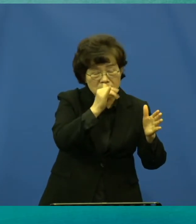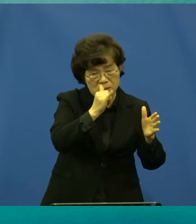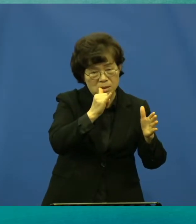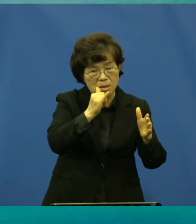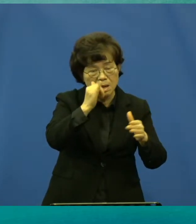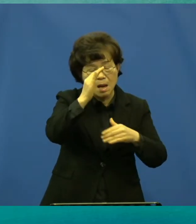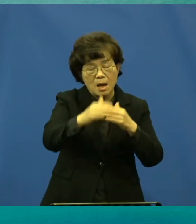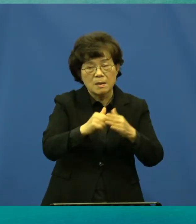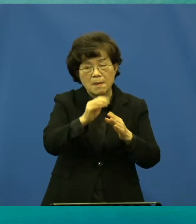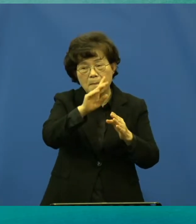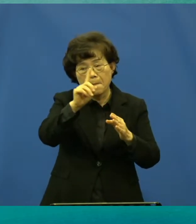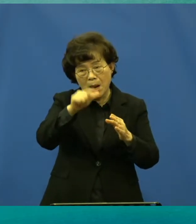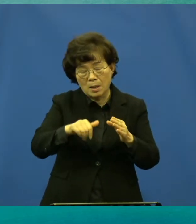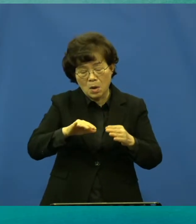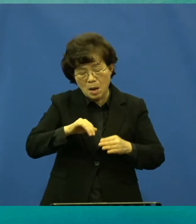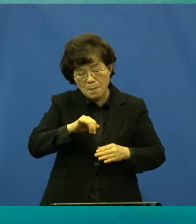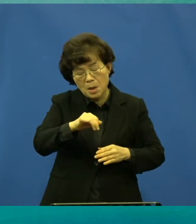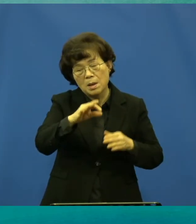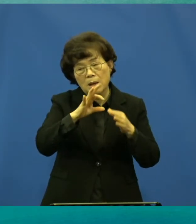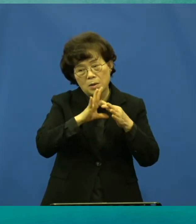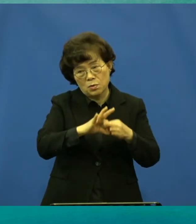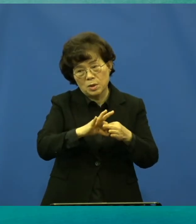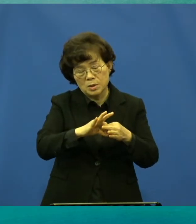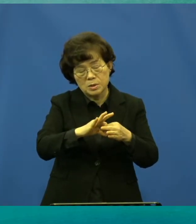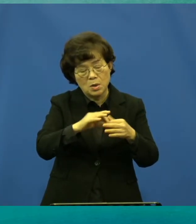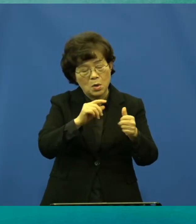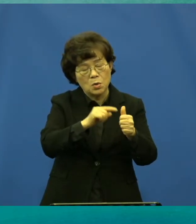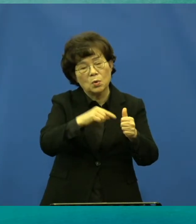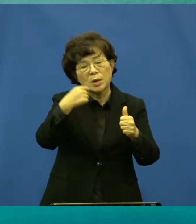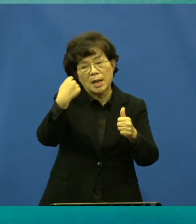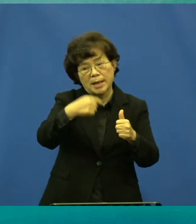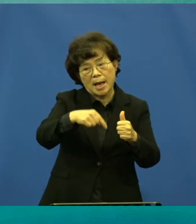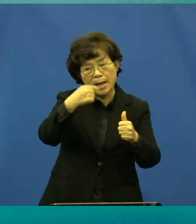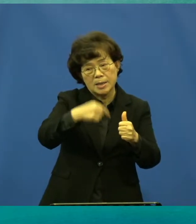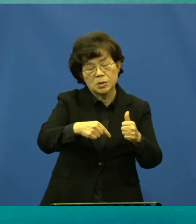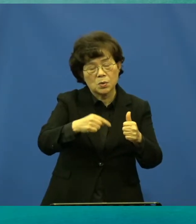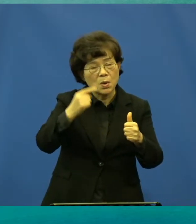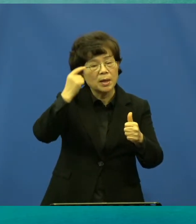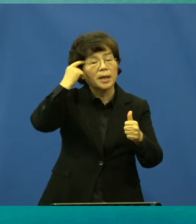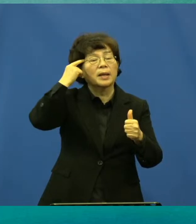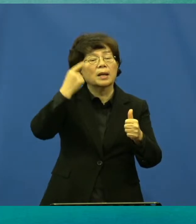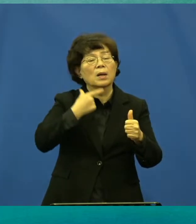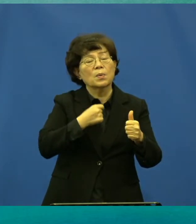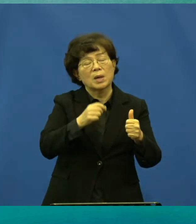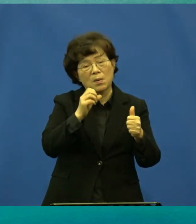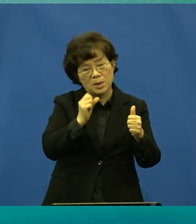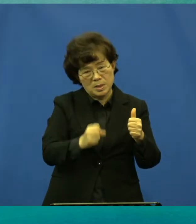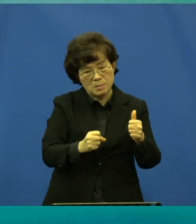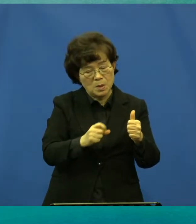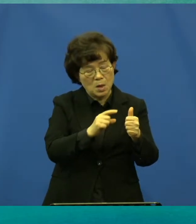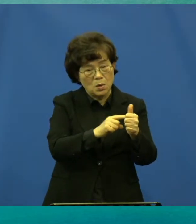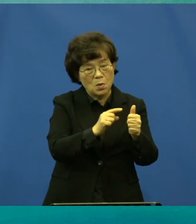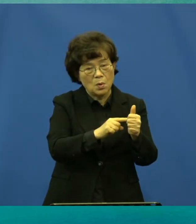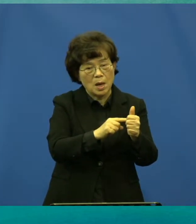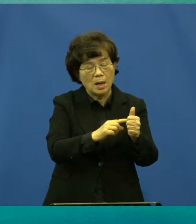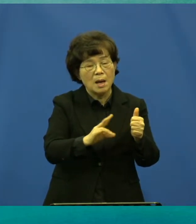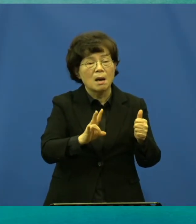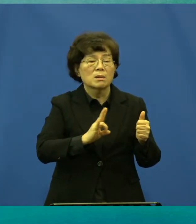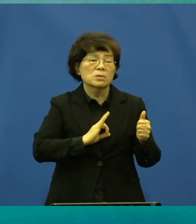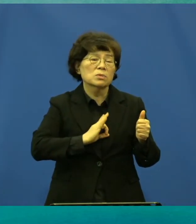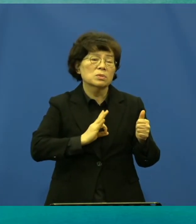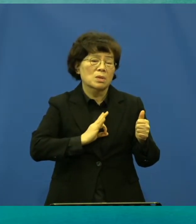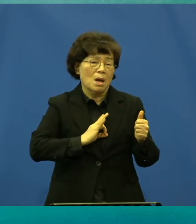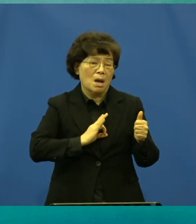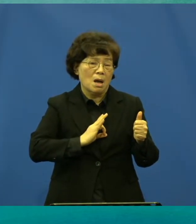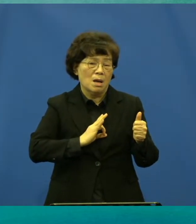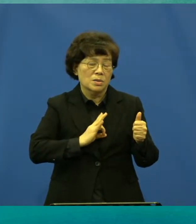박넝쿨과 벌레를 통해서 요나를 레슨하십니다. 요나가 깨닫기를 원하십니다. 요나가 명색이 선지자입니다.